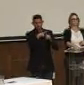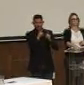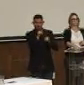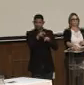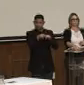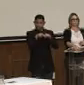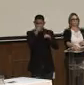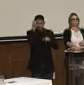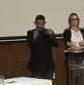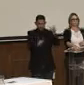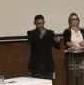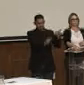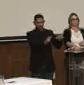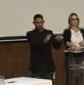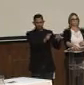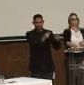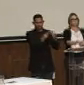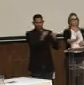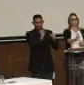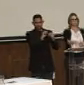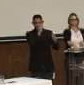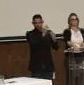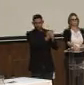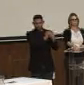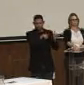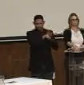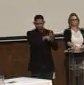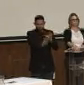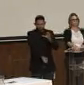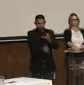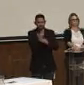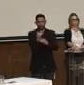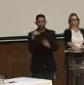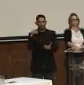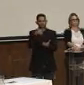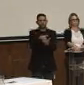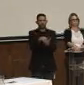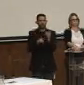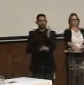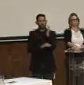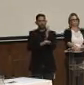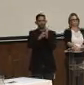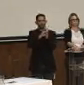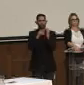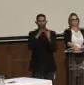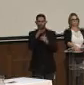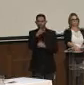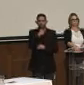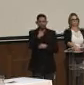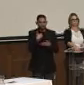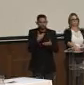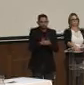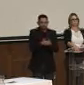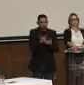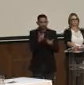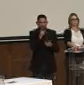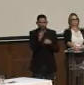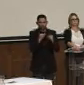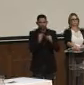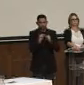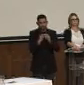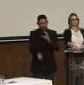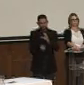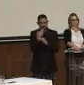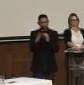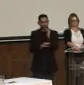são as pessoas. Os procedimentos administrativos a gente instala em último caso, que não tem mais jeito, não tem como ir para frente. Então a gente vai instalar um